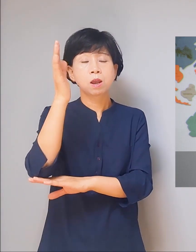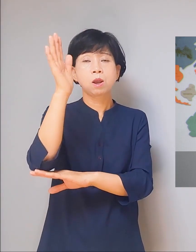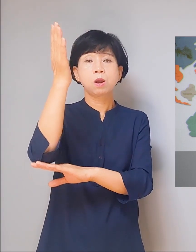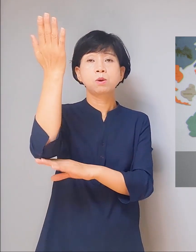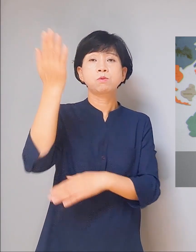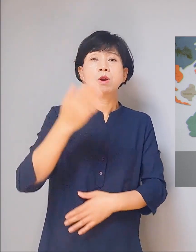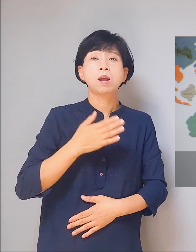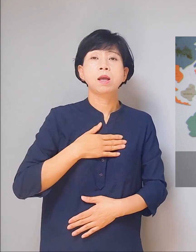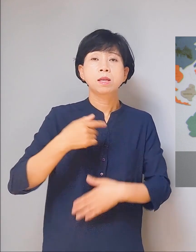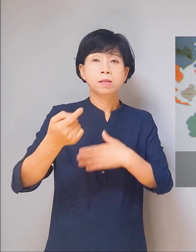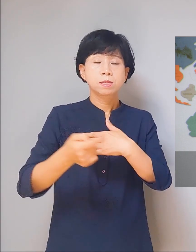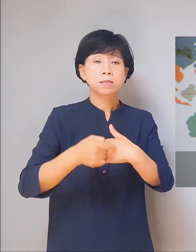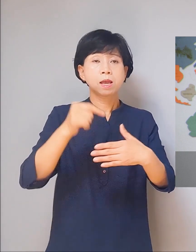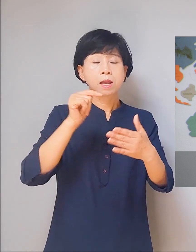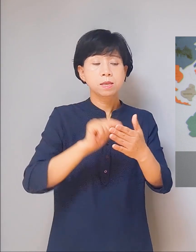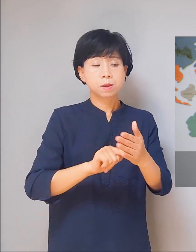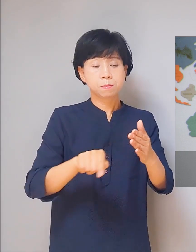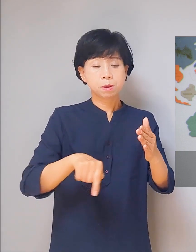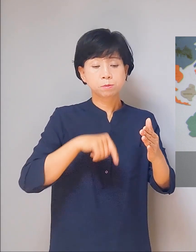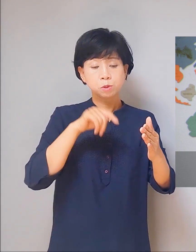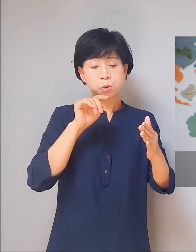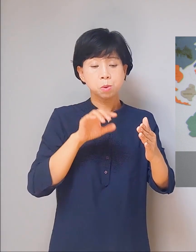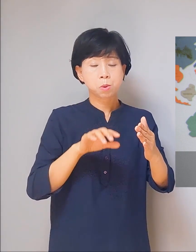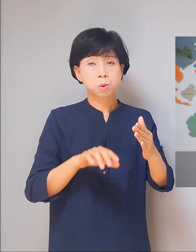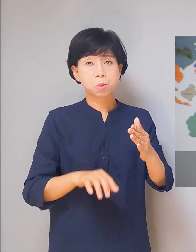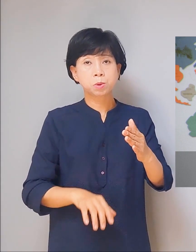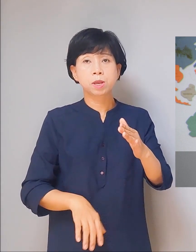하늘의 영광, 나의